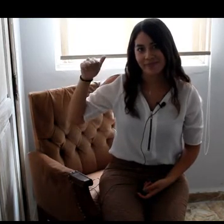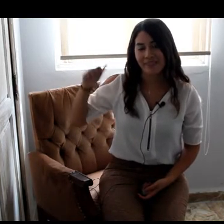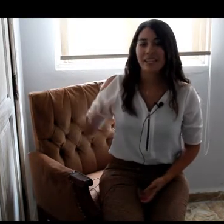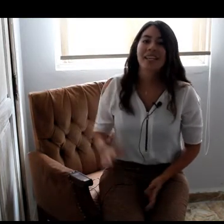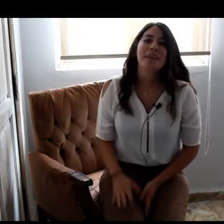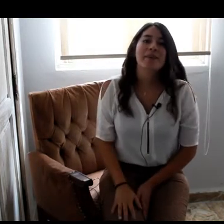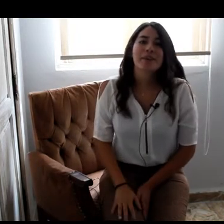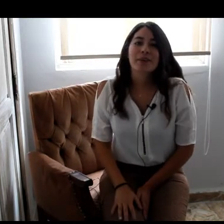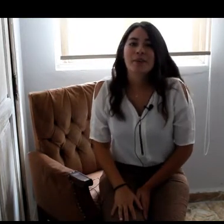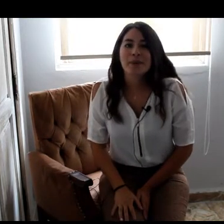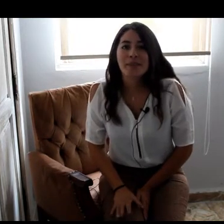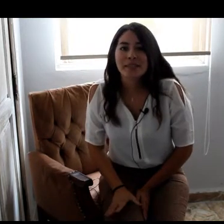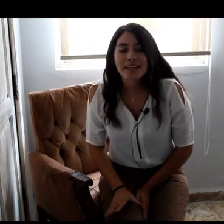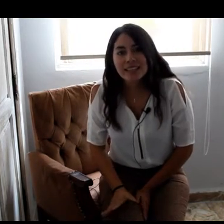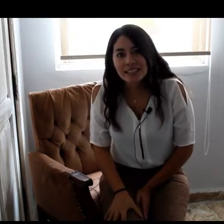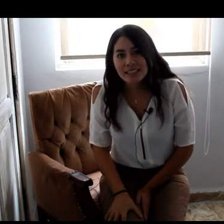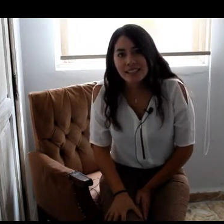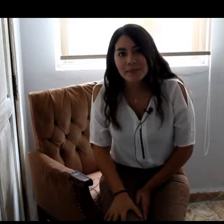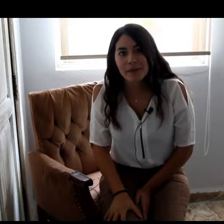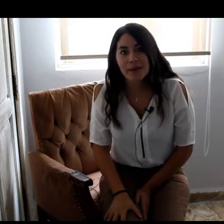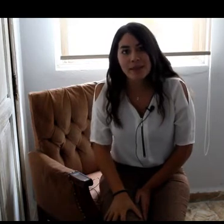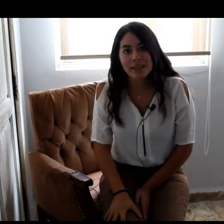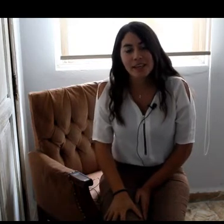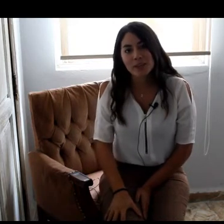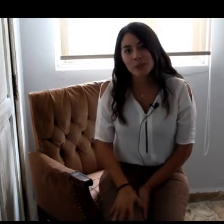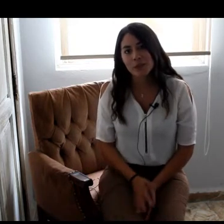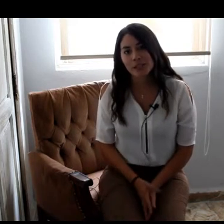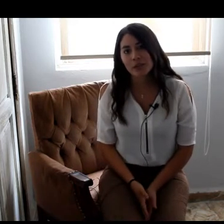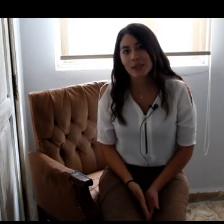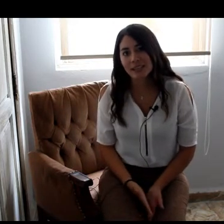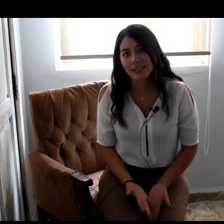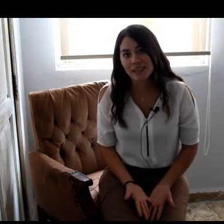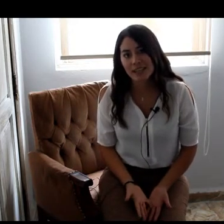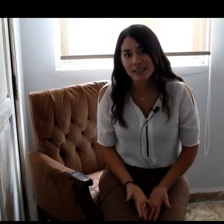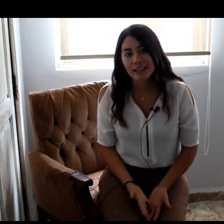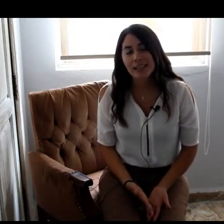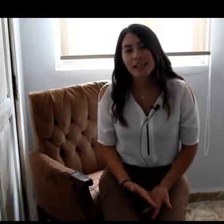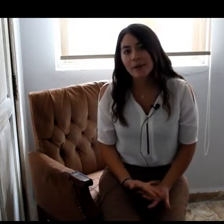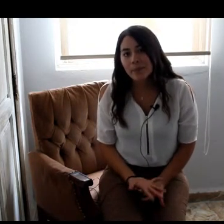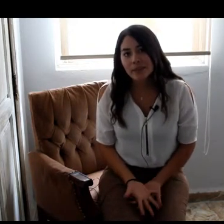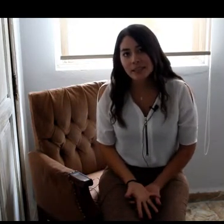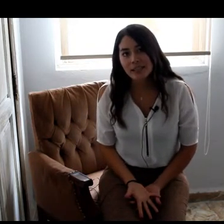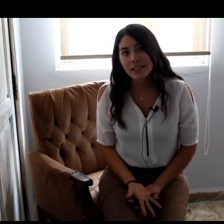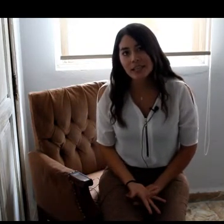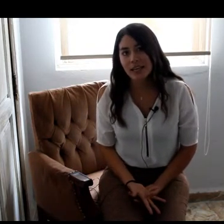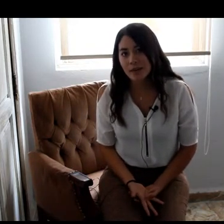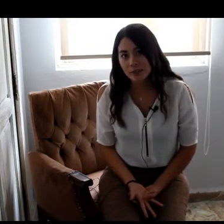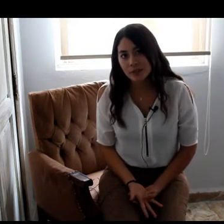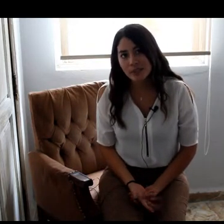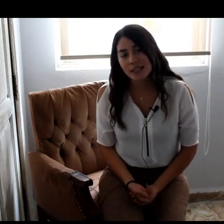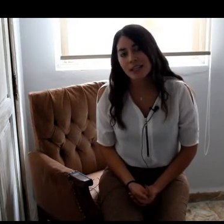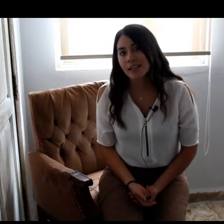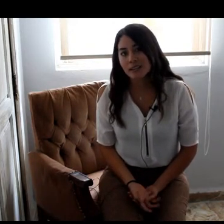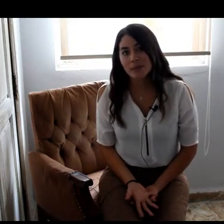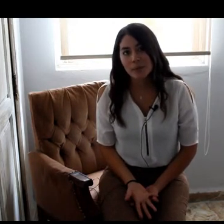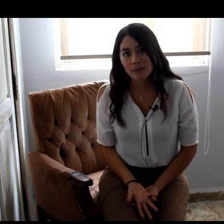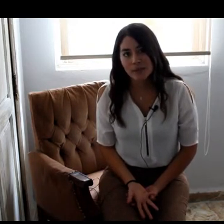Y bueno, como comentaba César, voy a platicarles un poquito acerca de la importancia que creemos en este momento